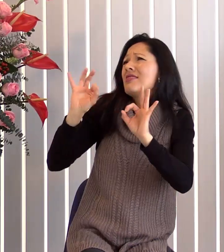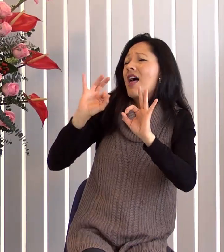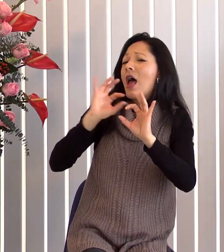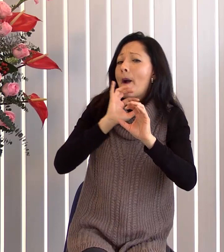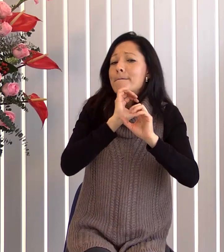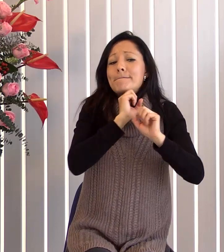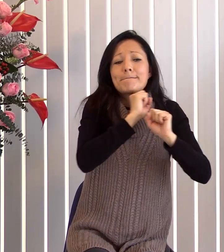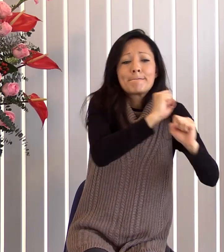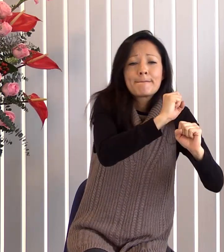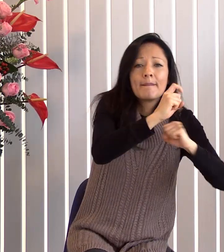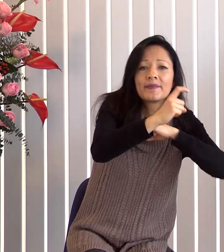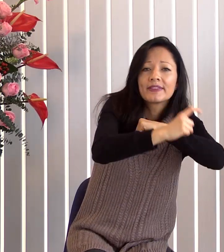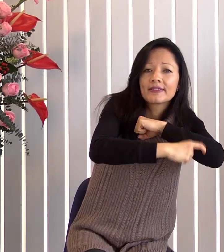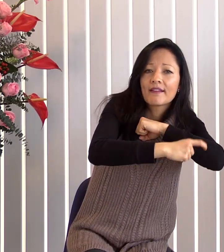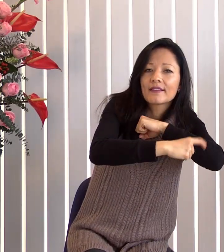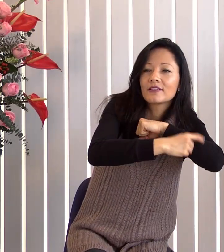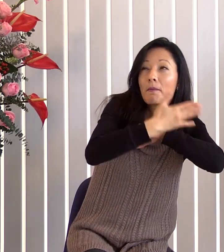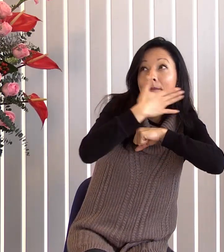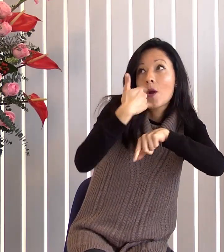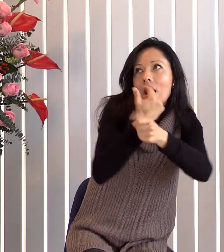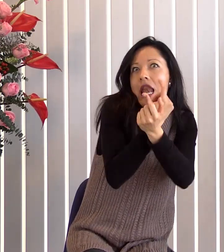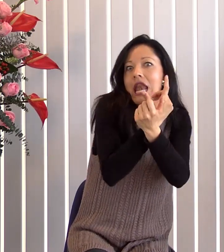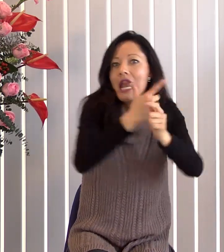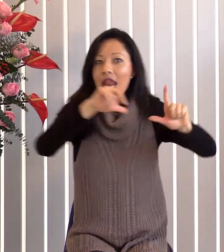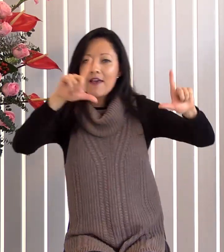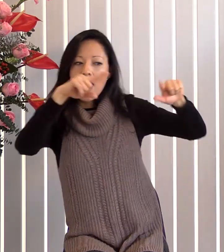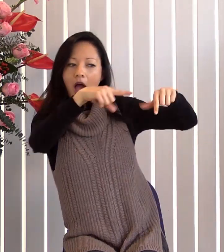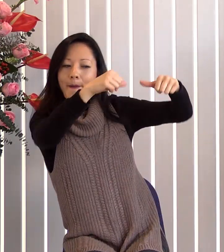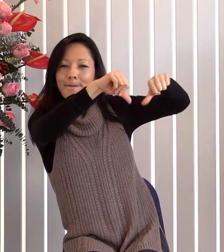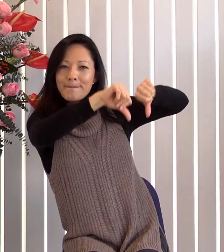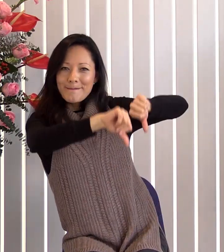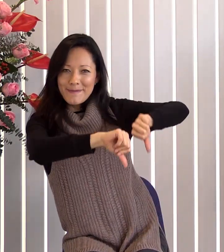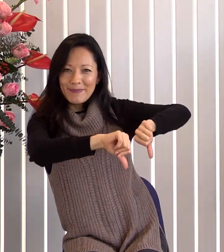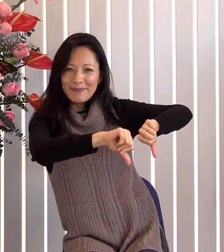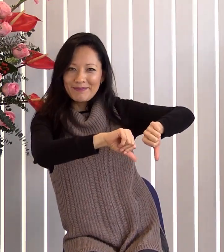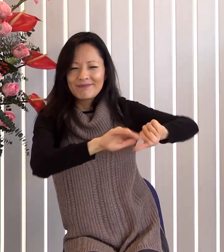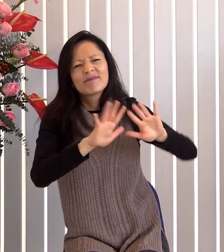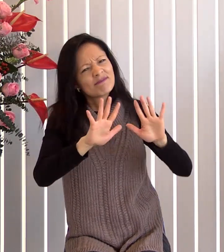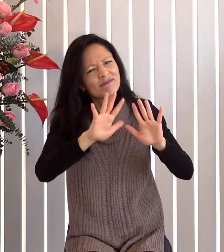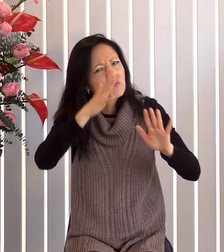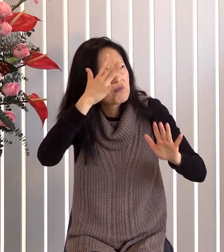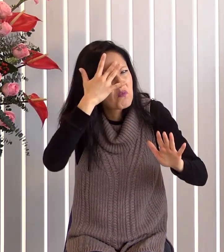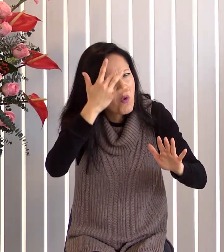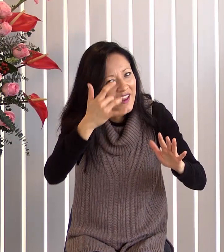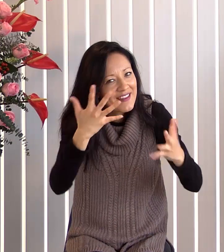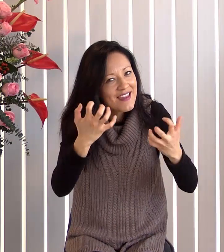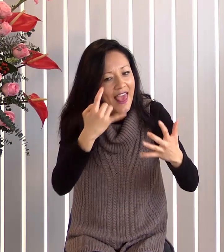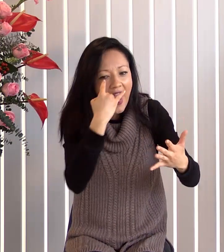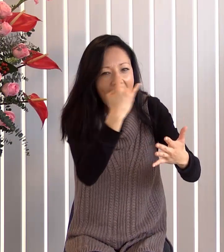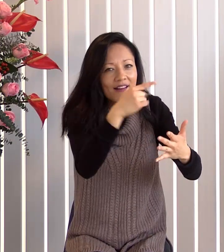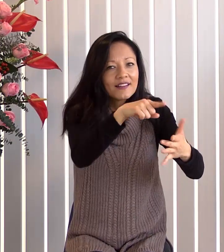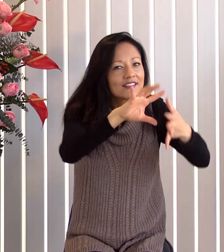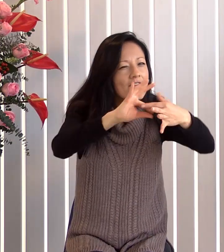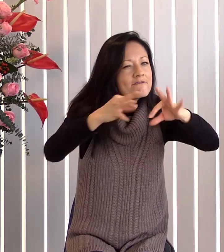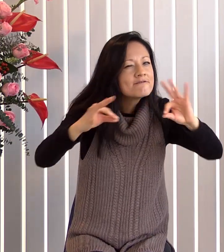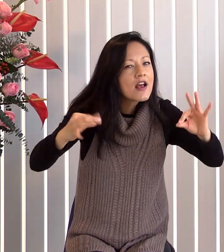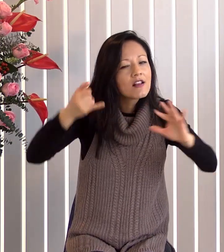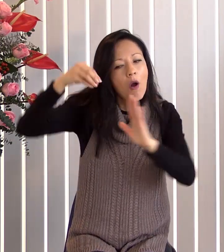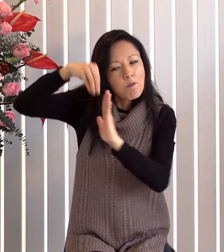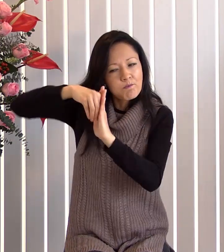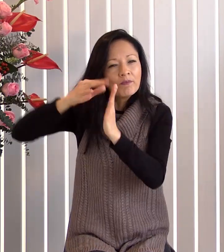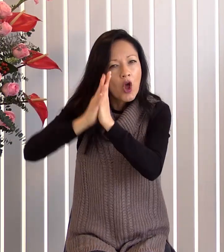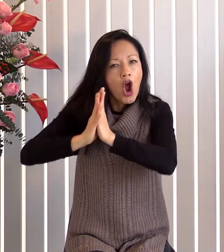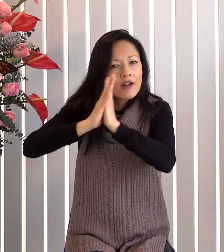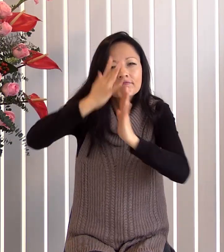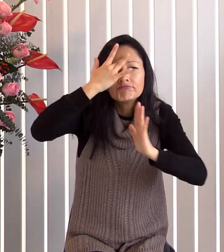en tentación, mas líbranos del mal. Bueno, ¿por qué quería llegar a esta